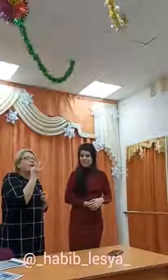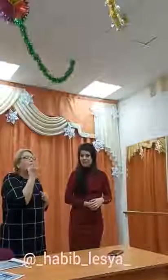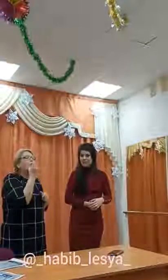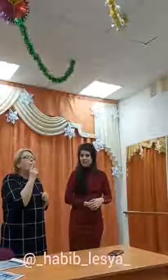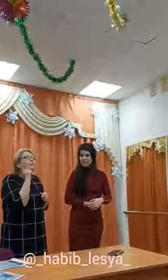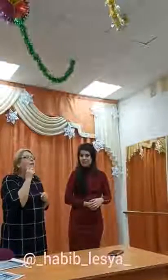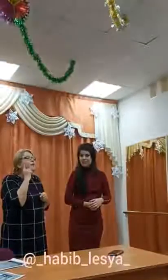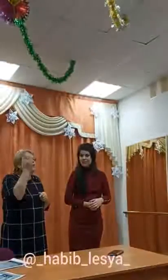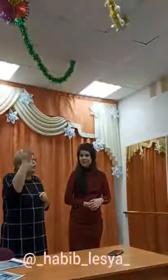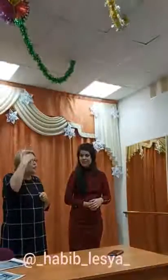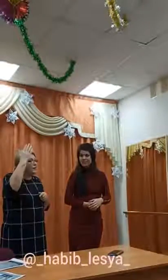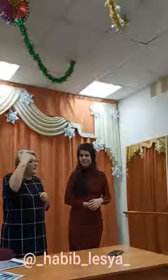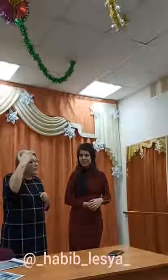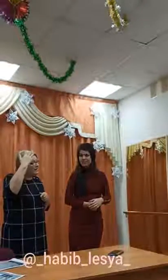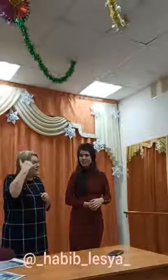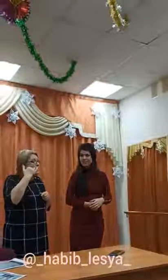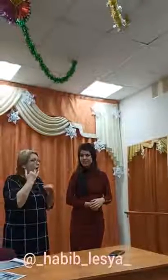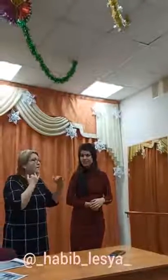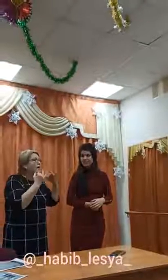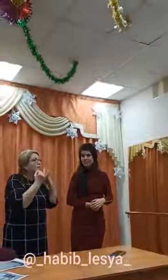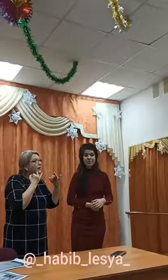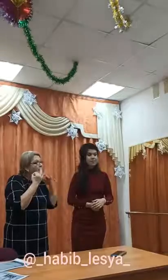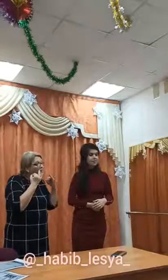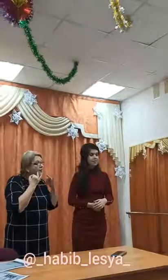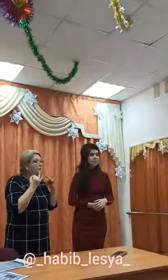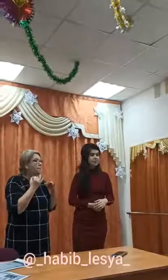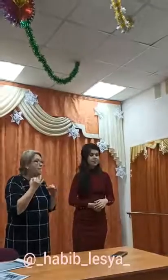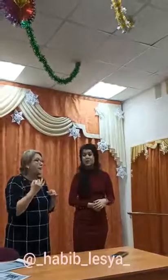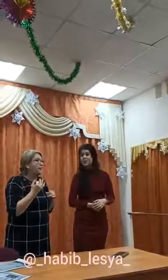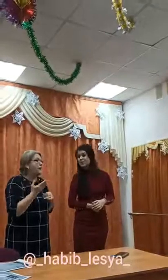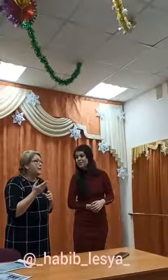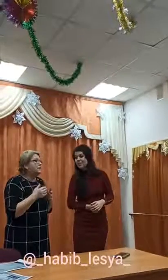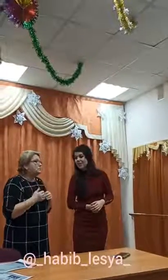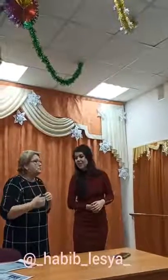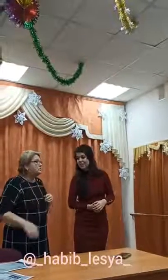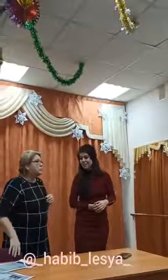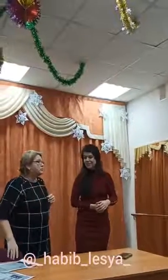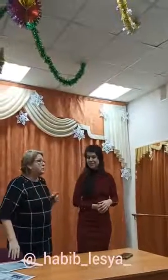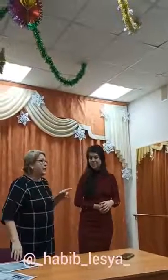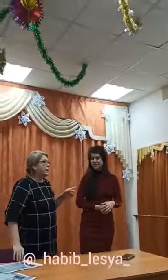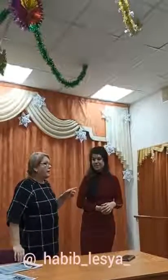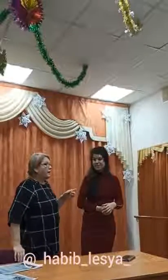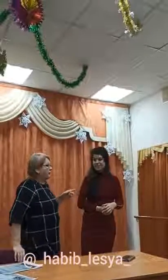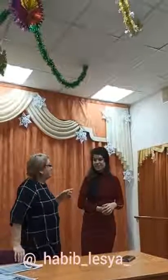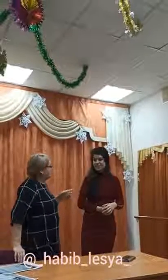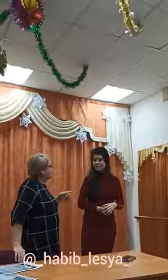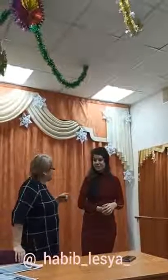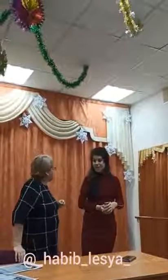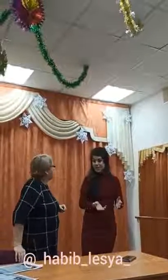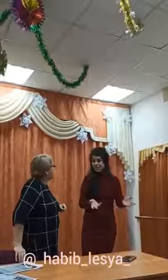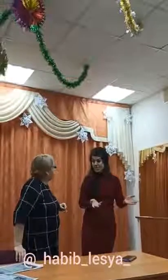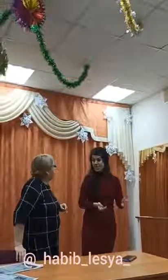Надо еще молодежь пригласить. Поговорить. Надо в себя верить. Да. В себя верить